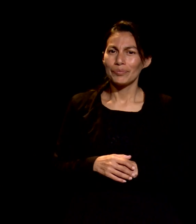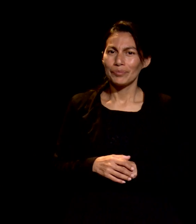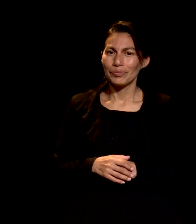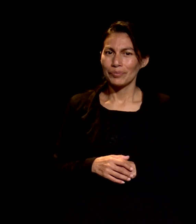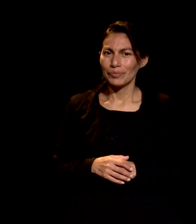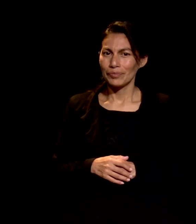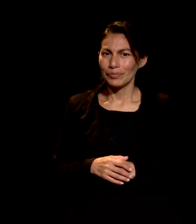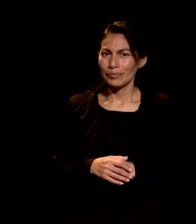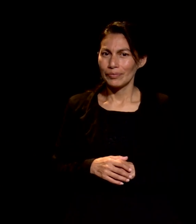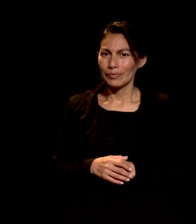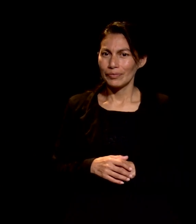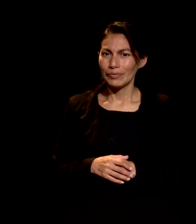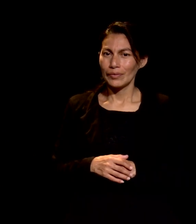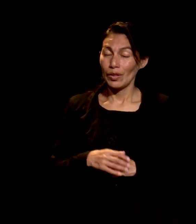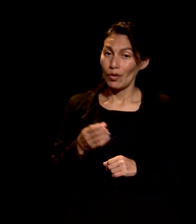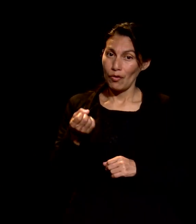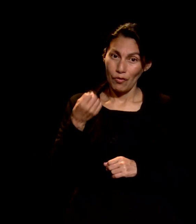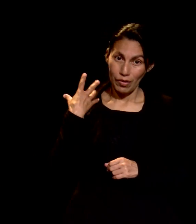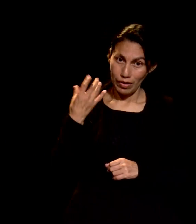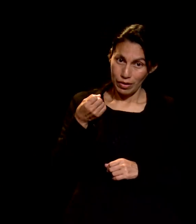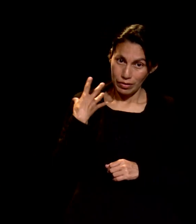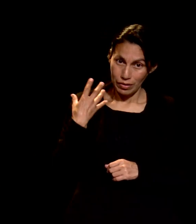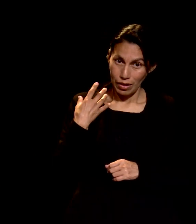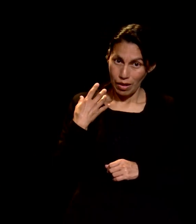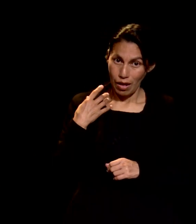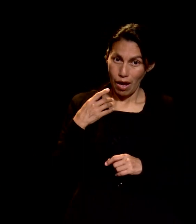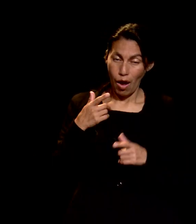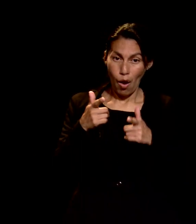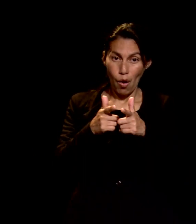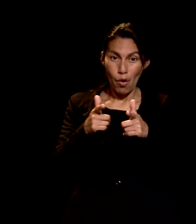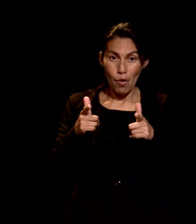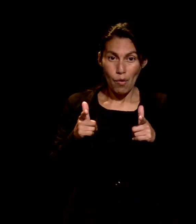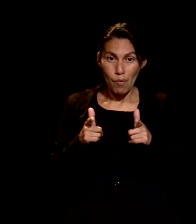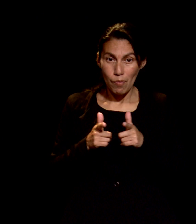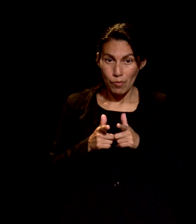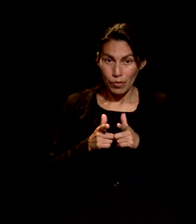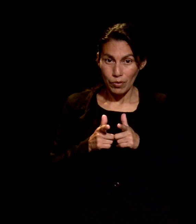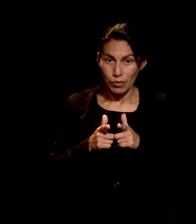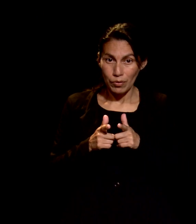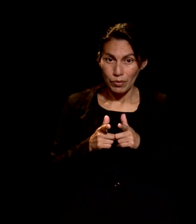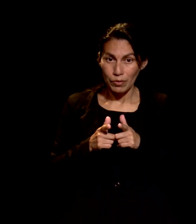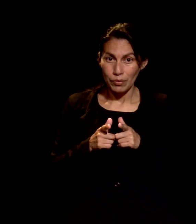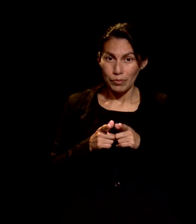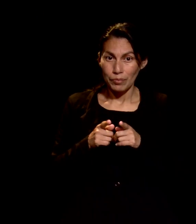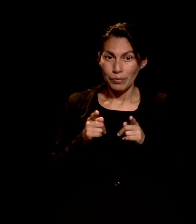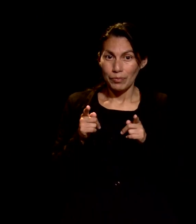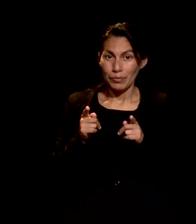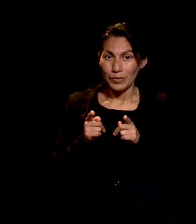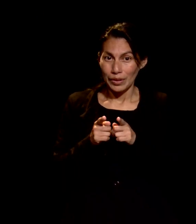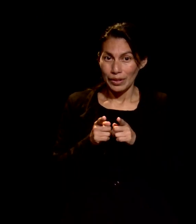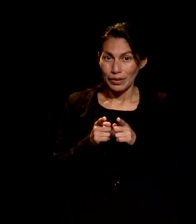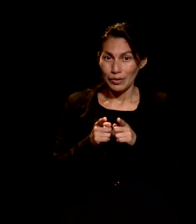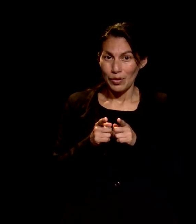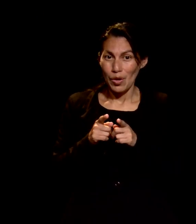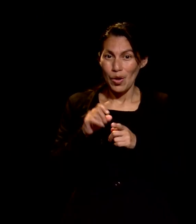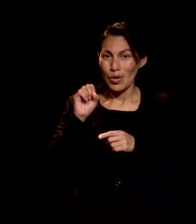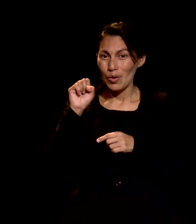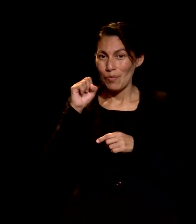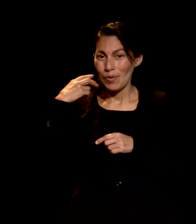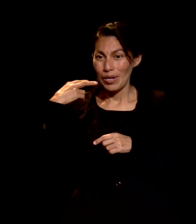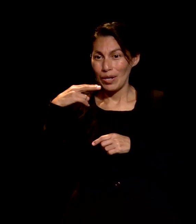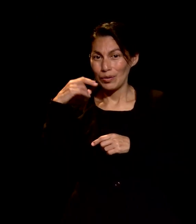comentarnos? Por una campaña de un grupo pequeño en el sur de Veracruz En